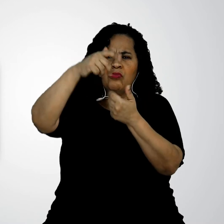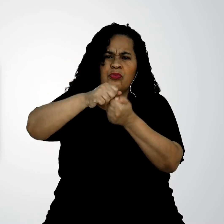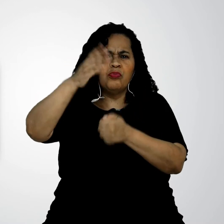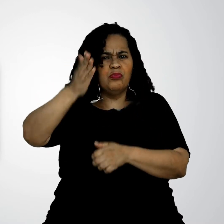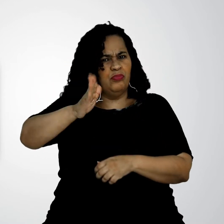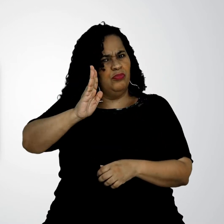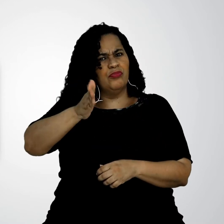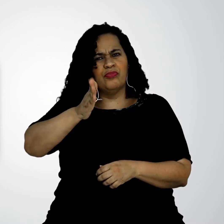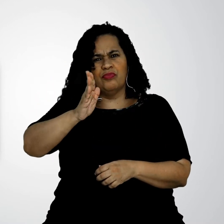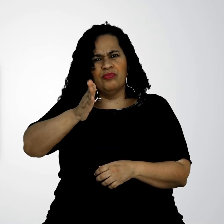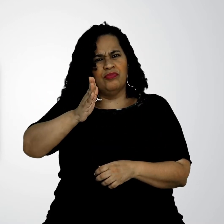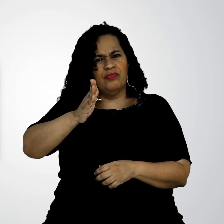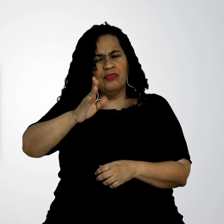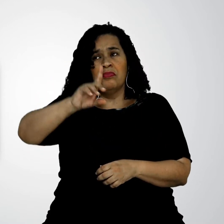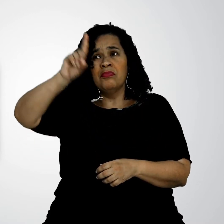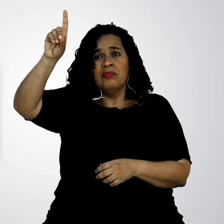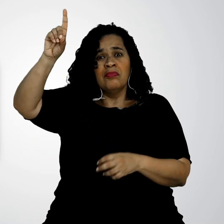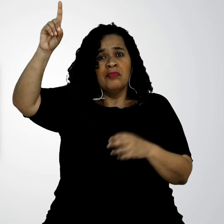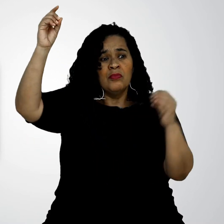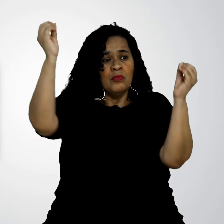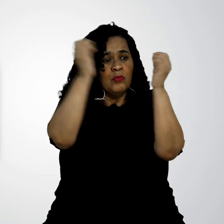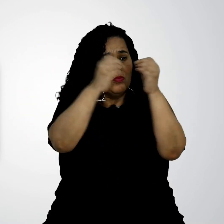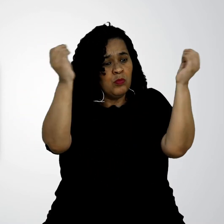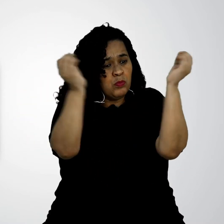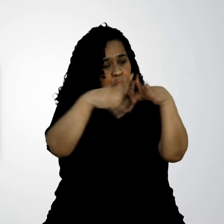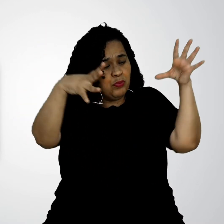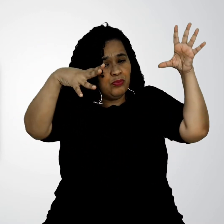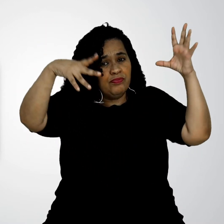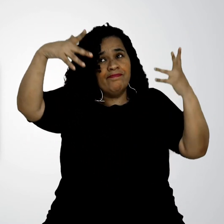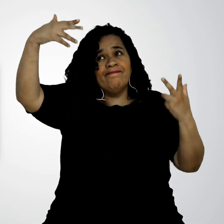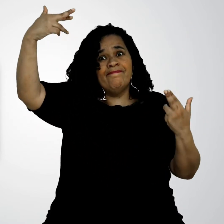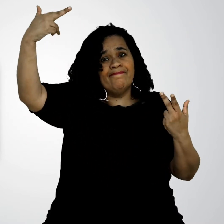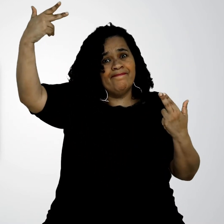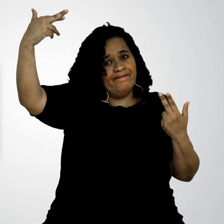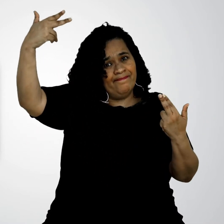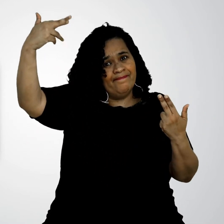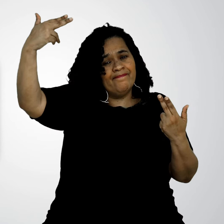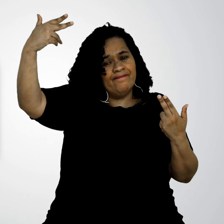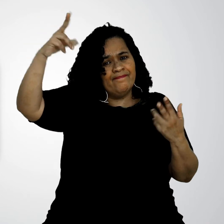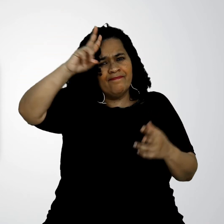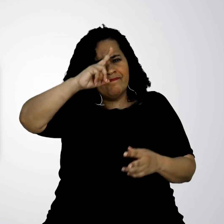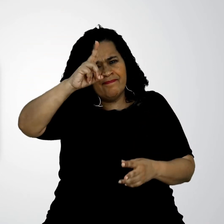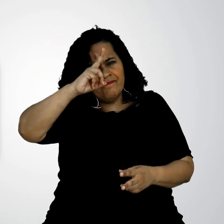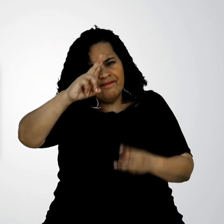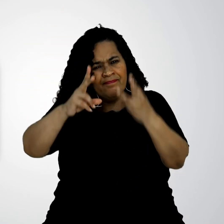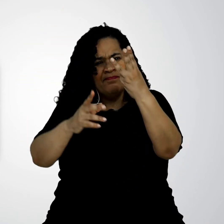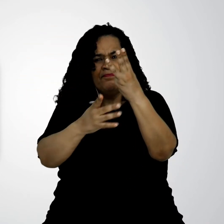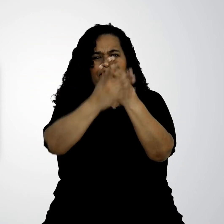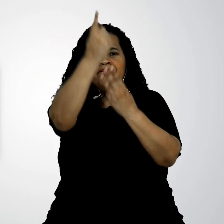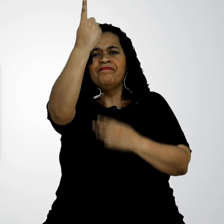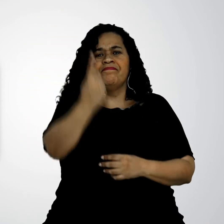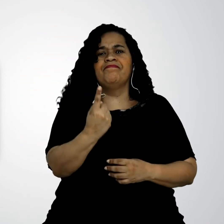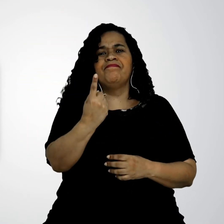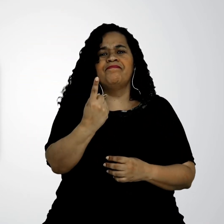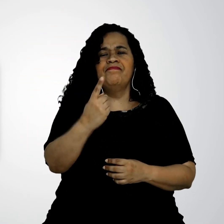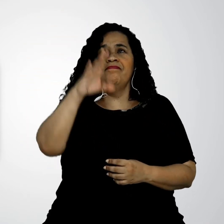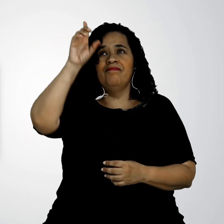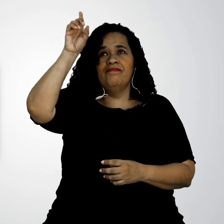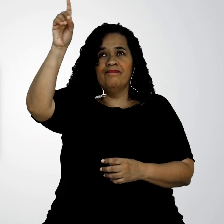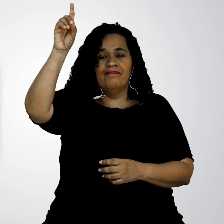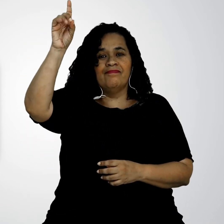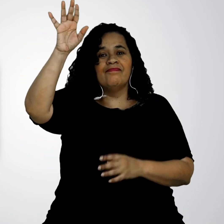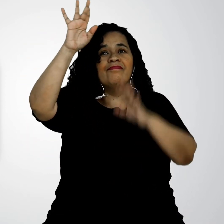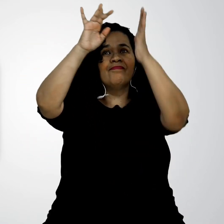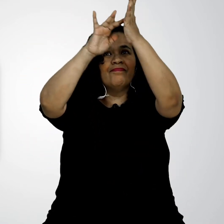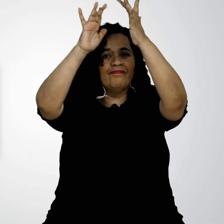ou seja, iguais, né? Deus sendo uma trindade com 3 seres iguais, com funções diferentes,